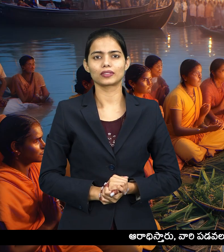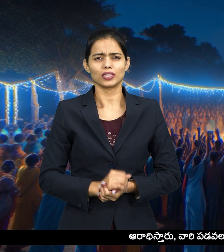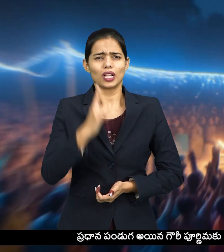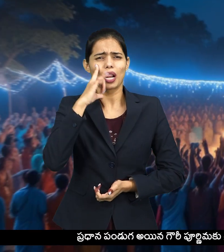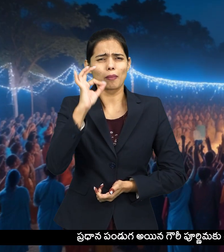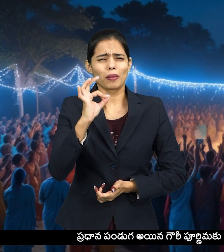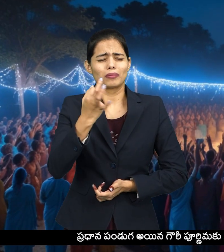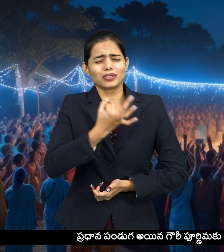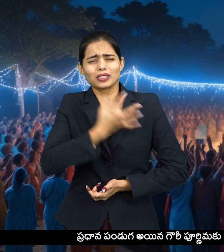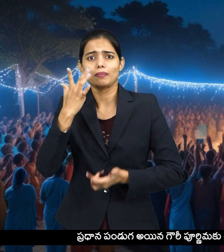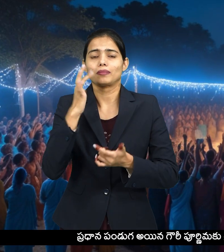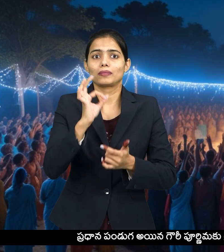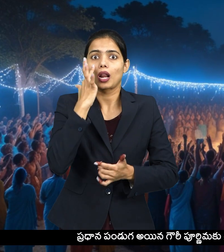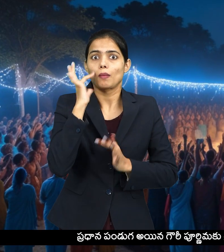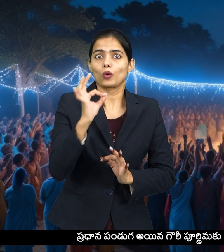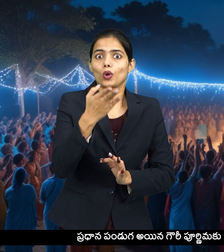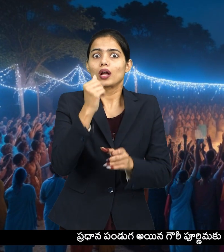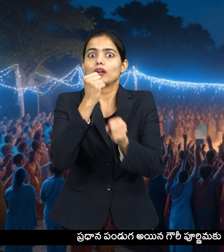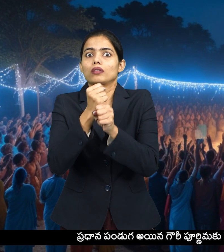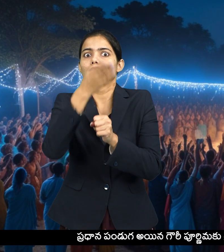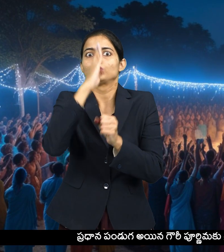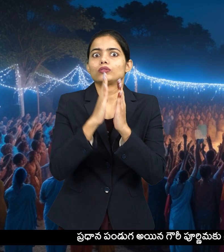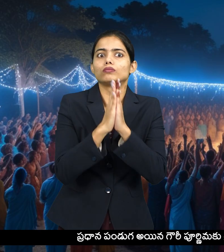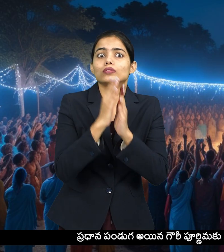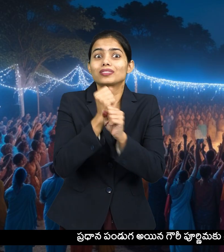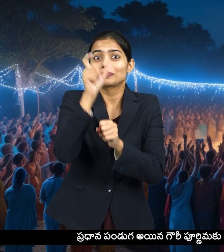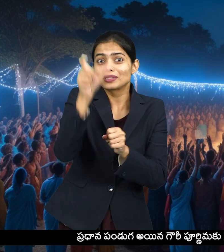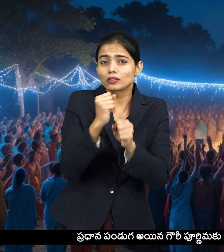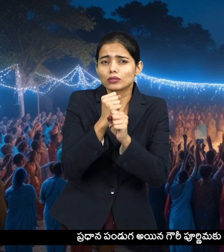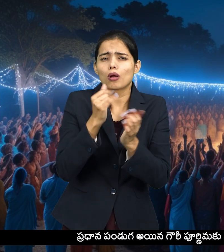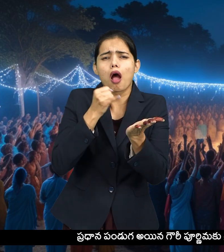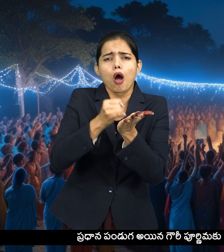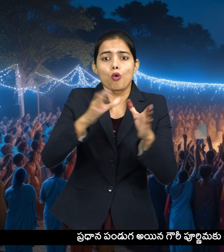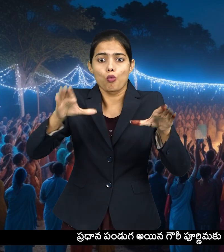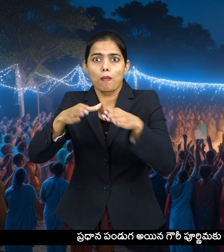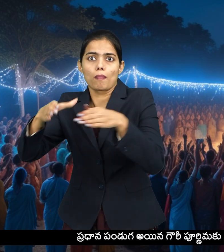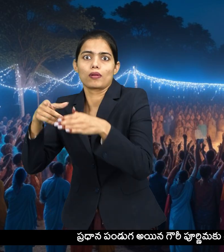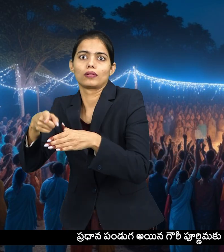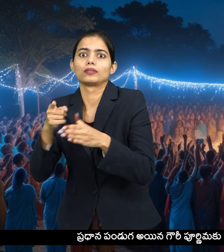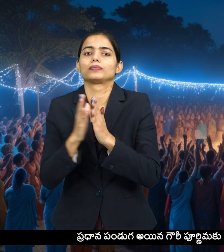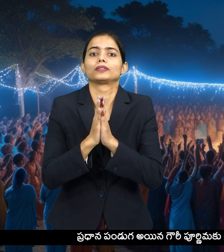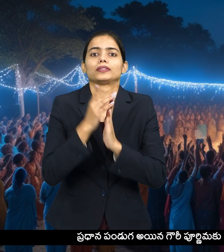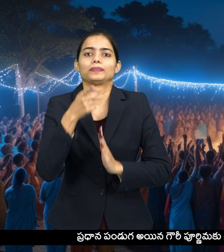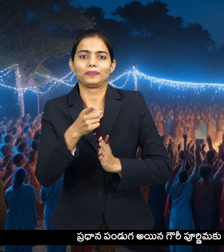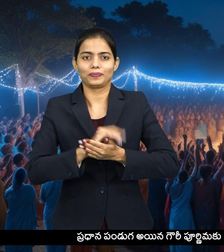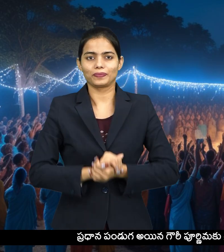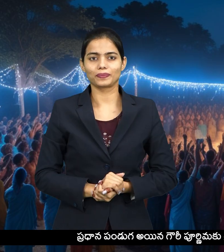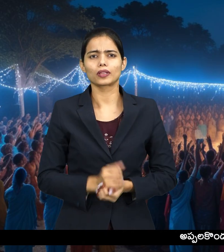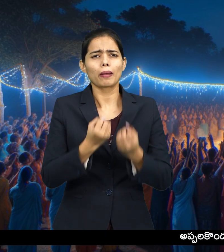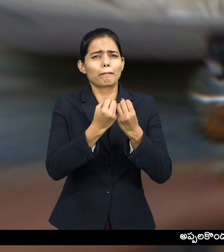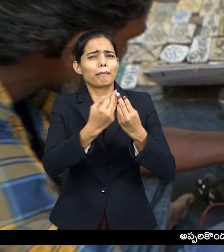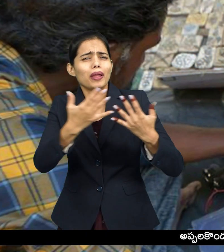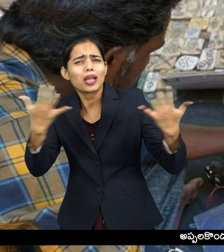చేస్తారు. ప్రధాన పండుగైన గౌరీ పూర్ణిమకు గ్రామ ఉమ్మడి నిధి ద్వారా నిధులు